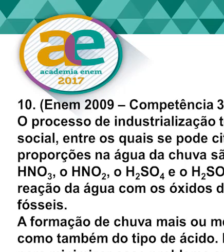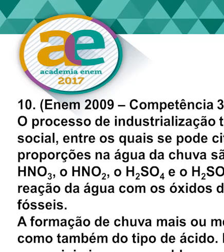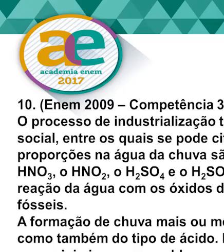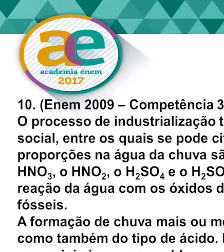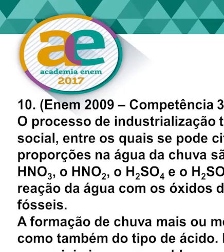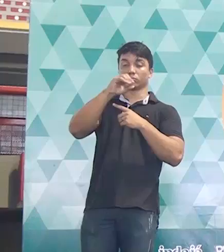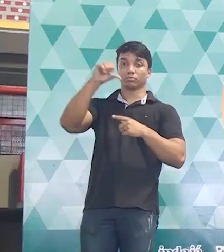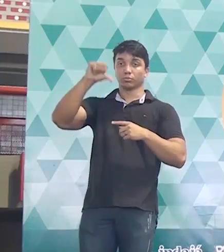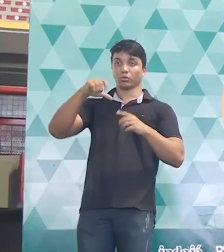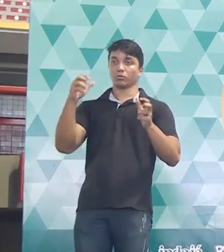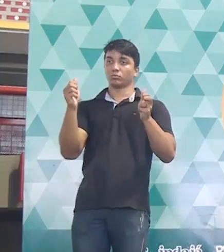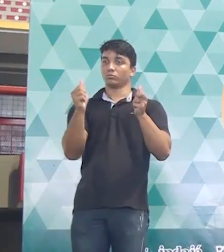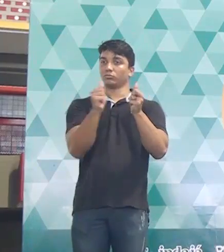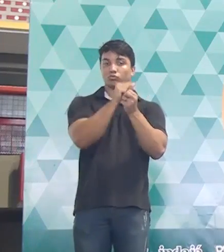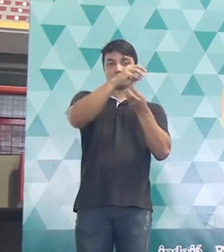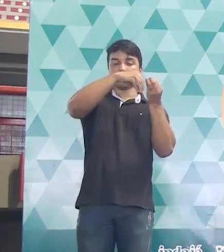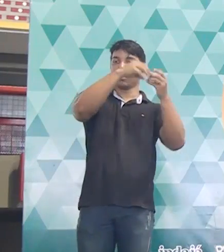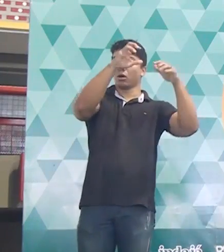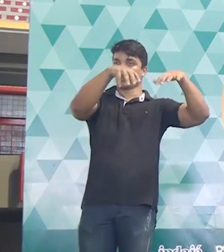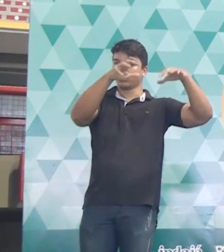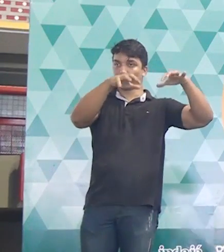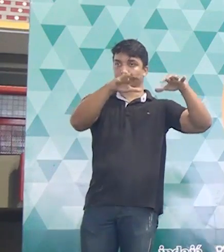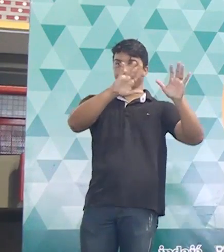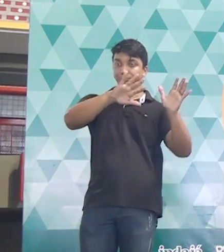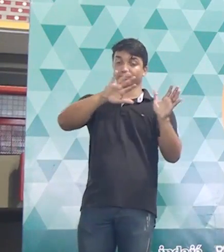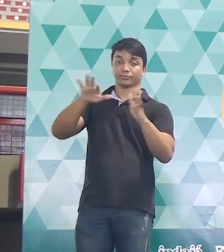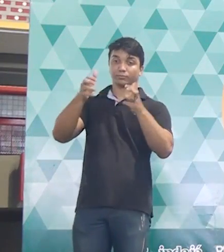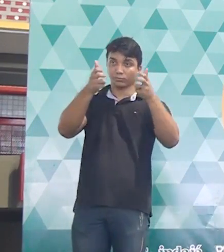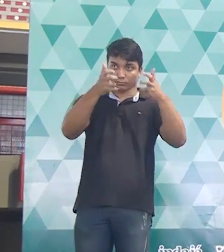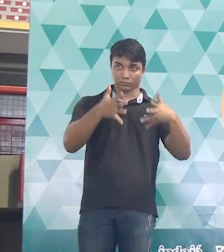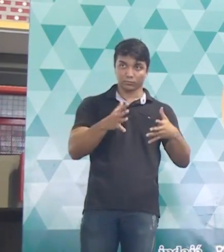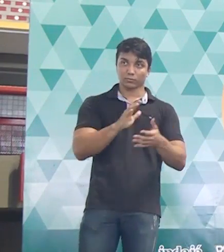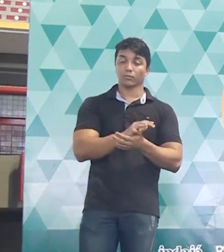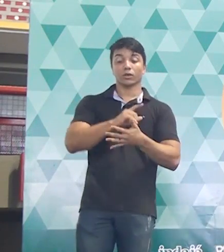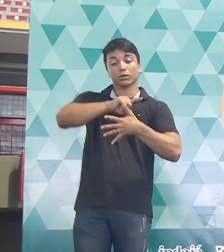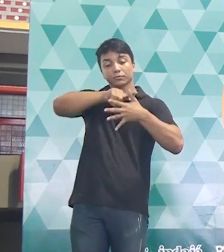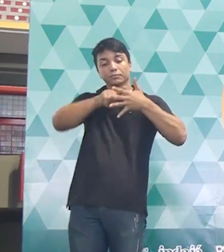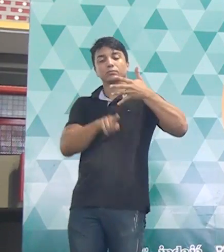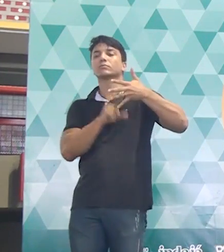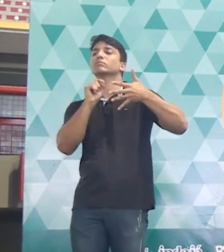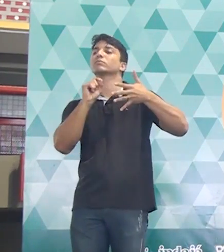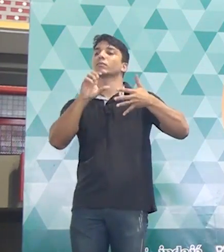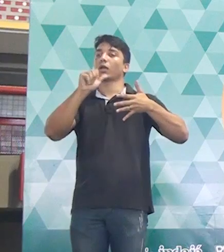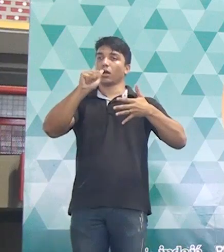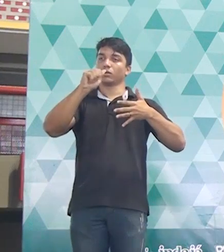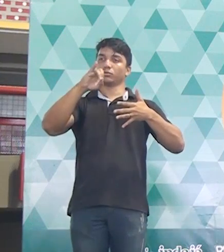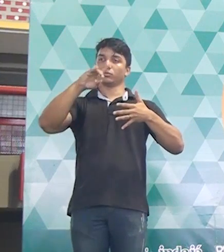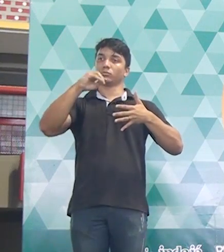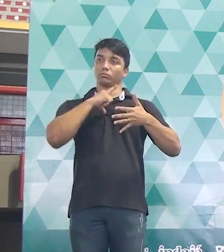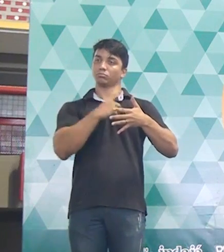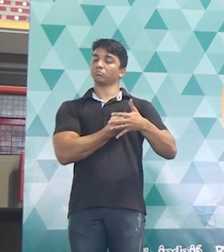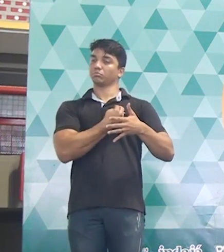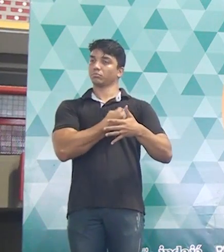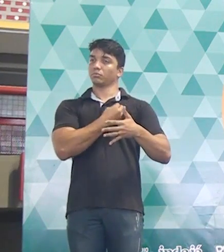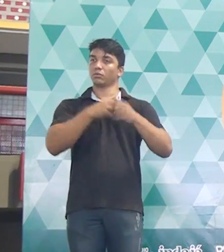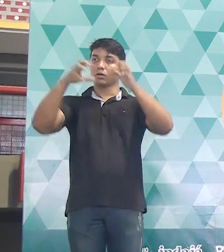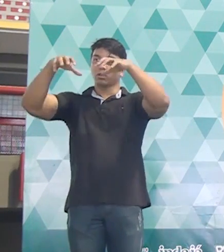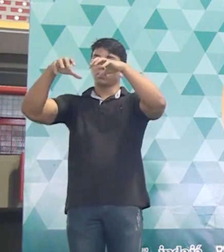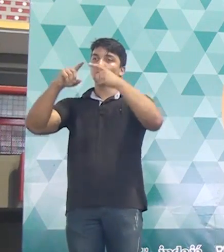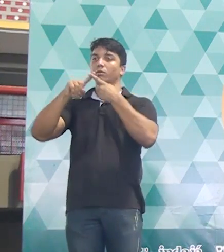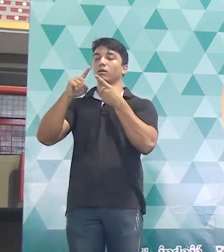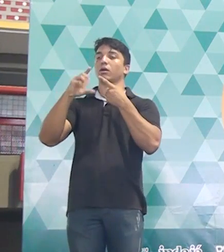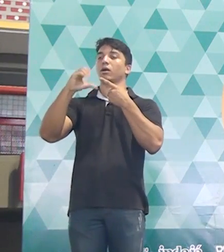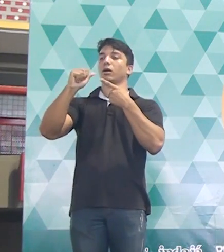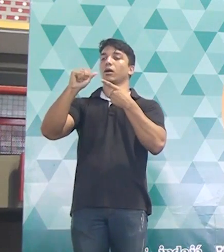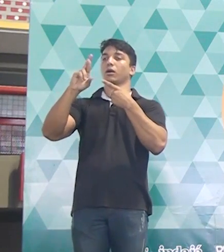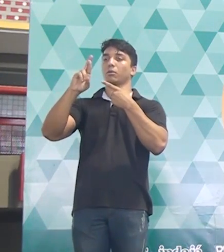da chuva? Pessoal, traduzindo, existem 5 ácidos comumente presentes nas chuvas ácidas: ácido